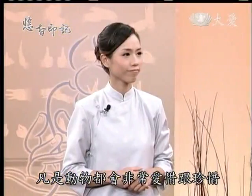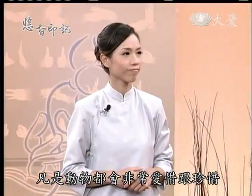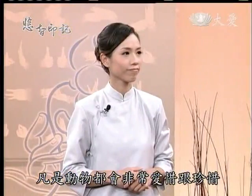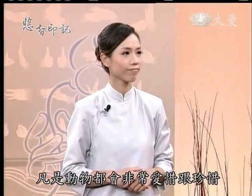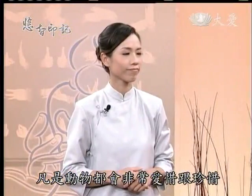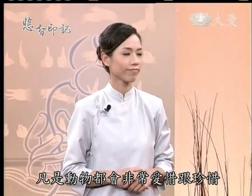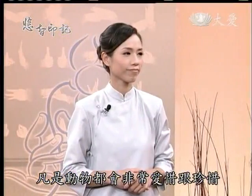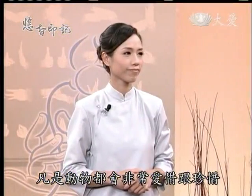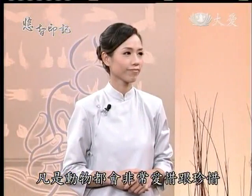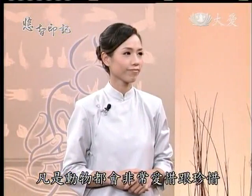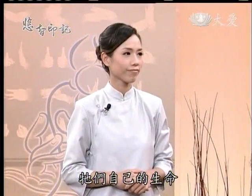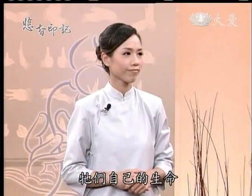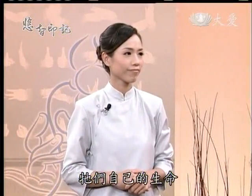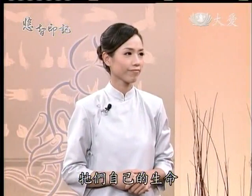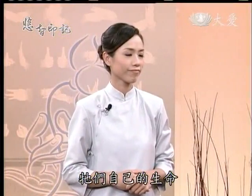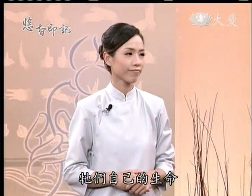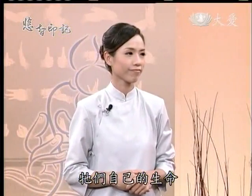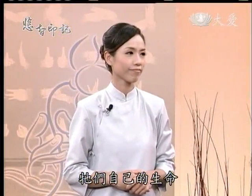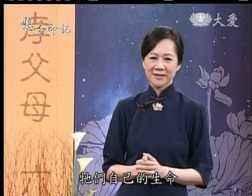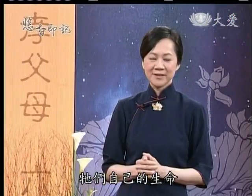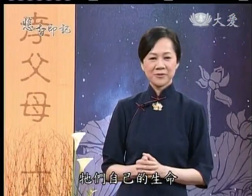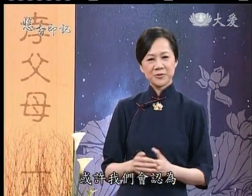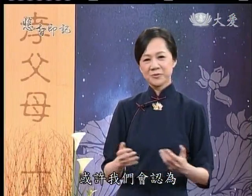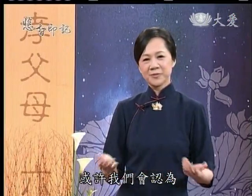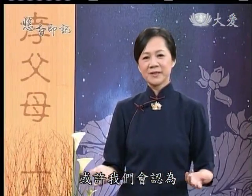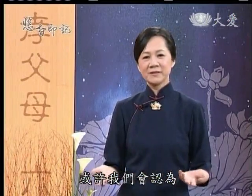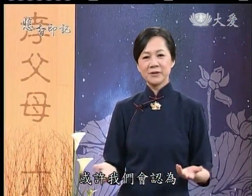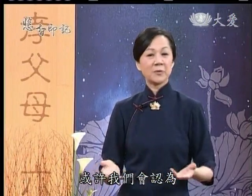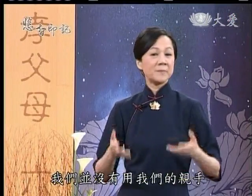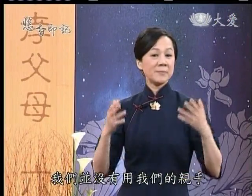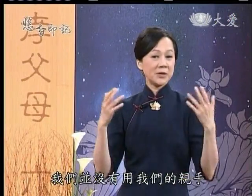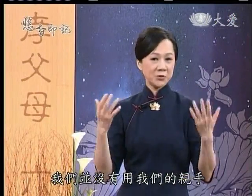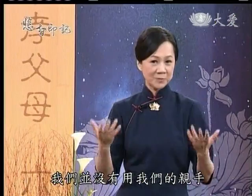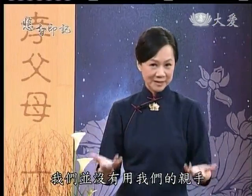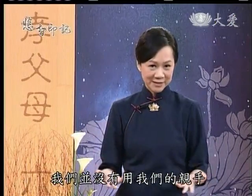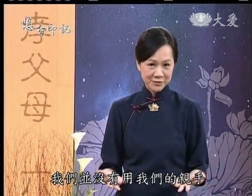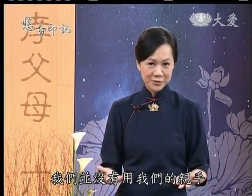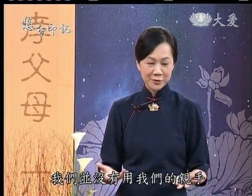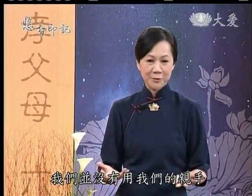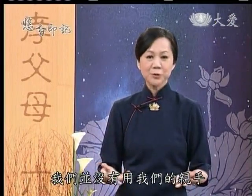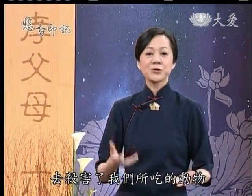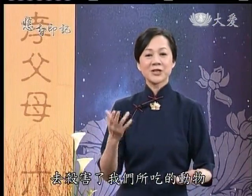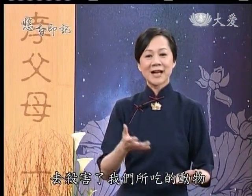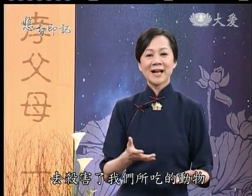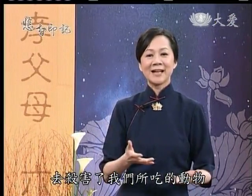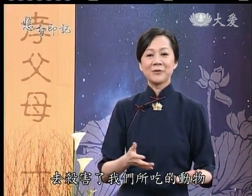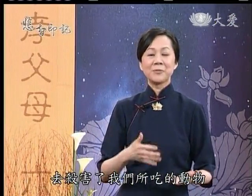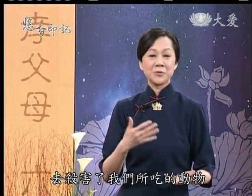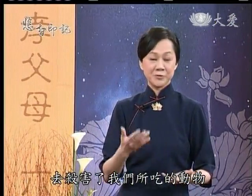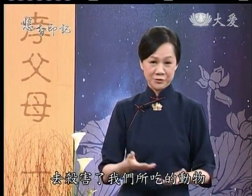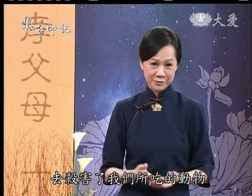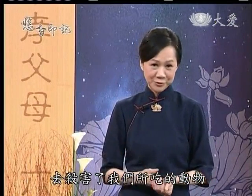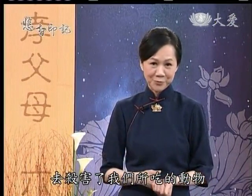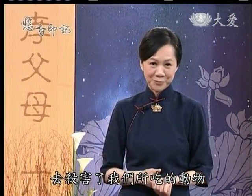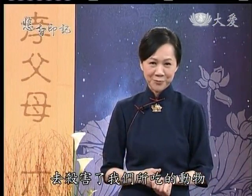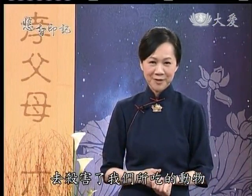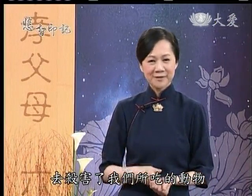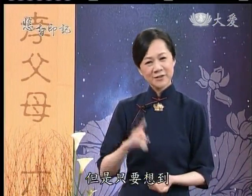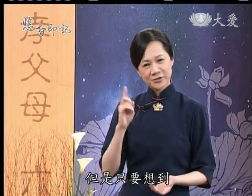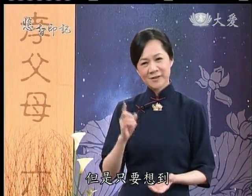爱惜跟珍惜他们自己的生命。或许我们会认为我们并没有用我们的亲手去杀害了我们所吃的动物，但是只